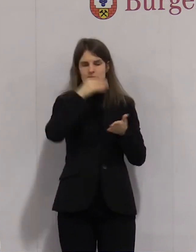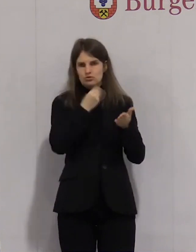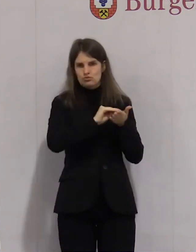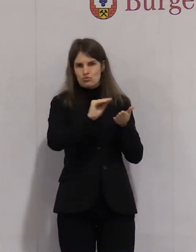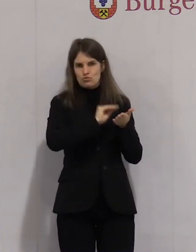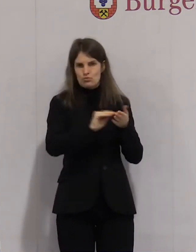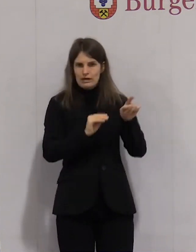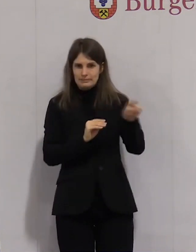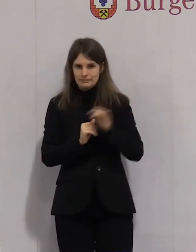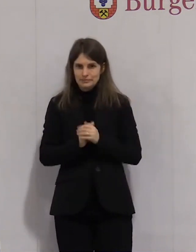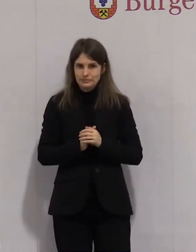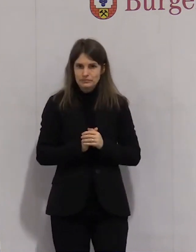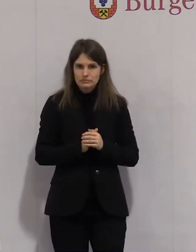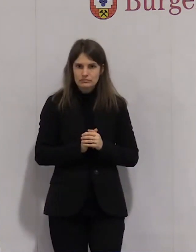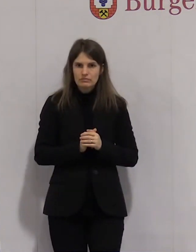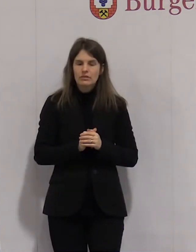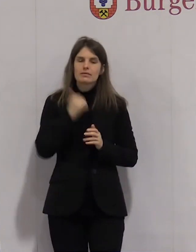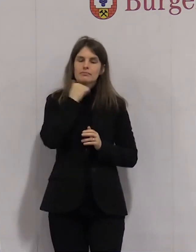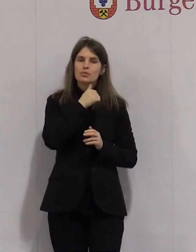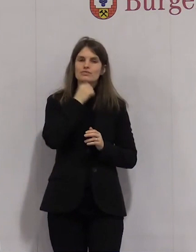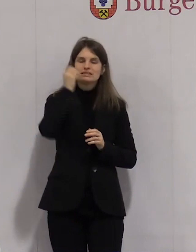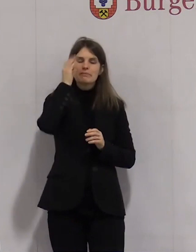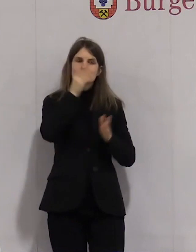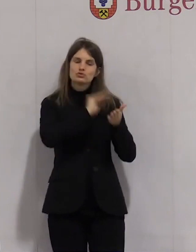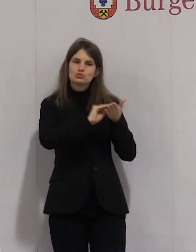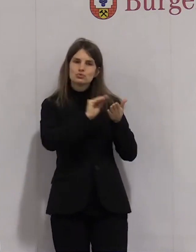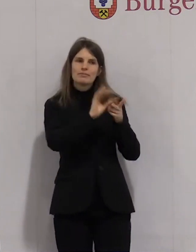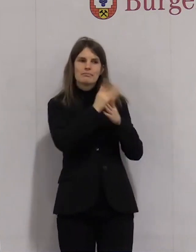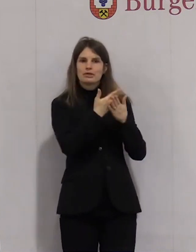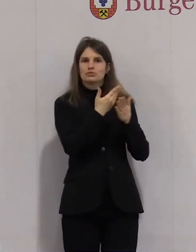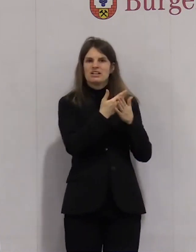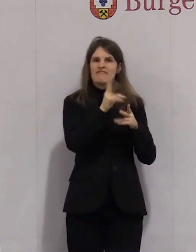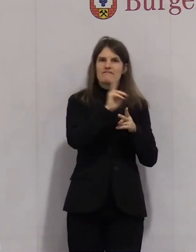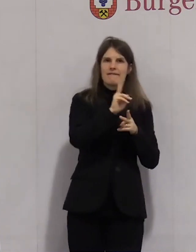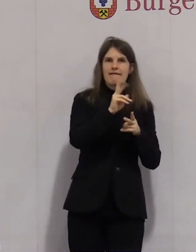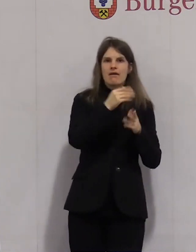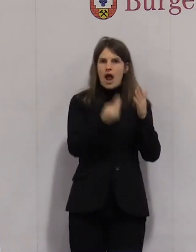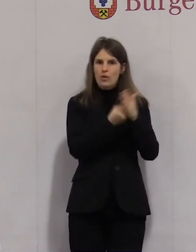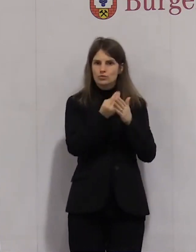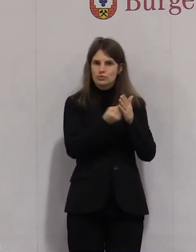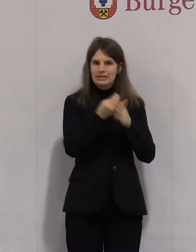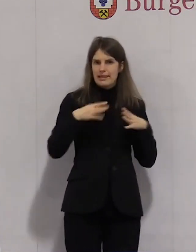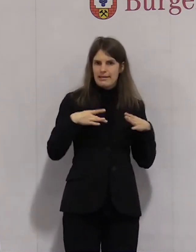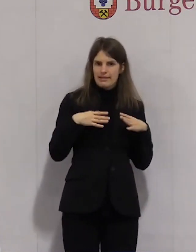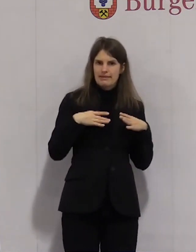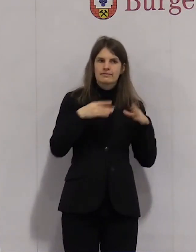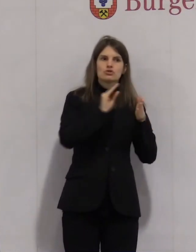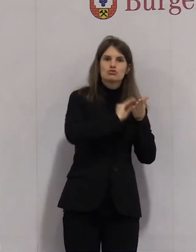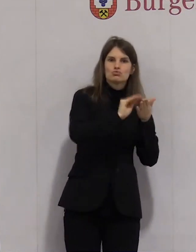in abstimmung mit der berufsbildenden schule den auszubildenden die zwischen schule und unternehmen